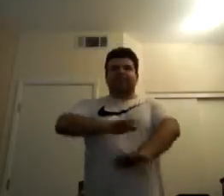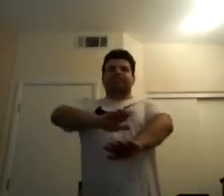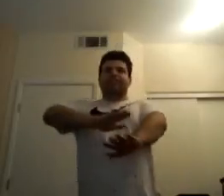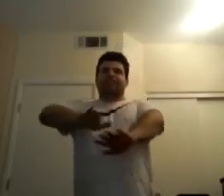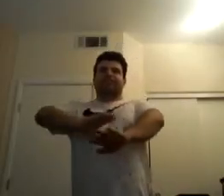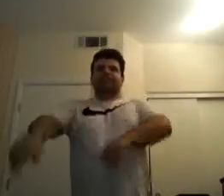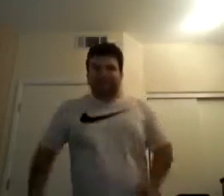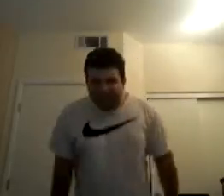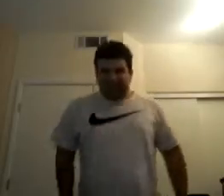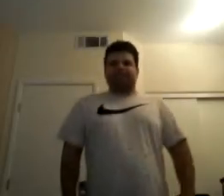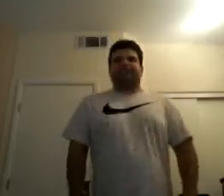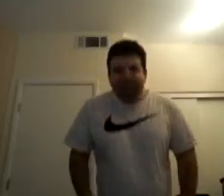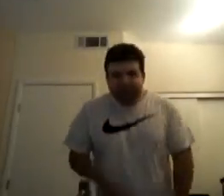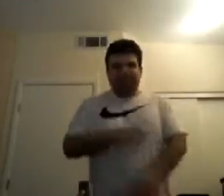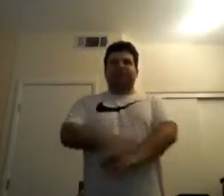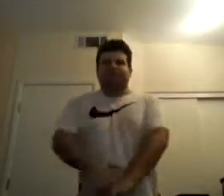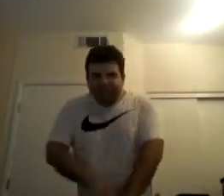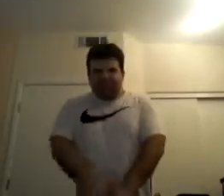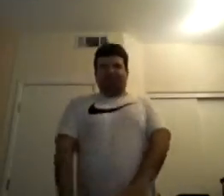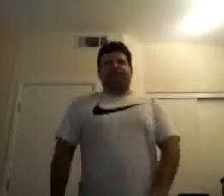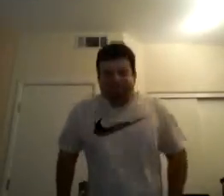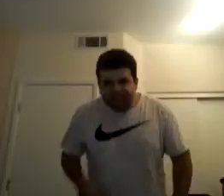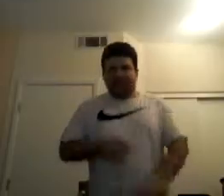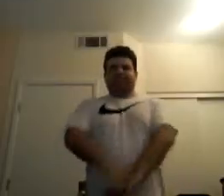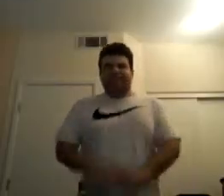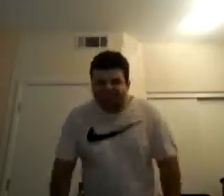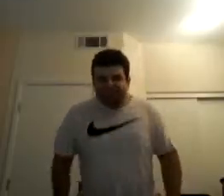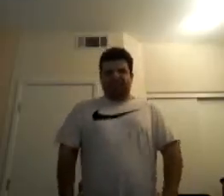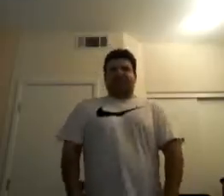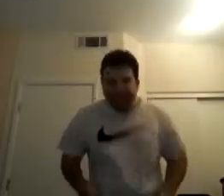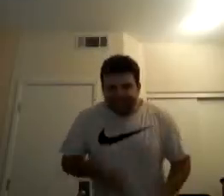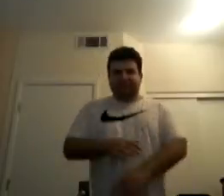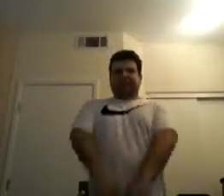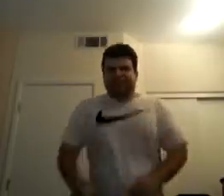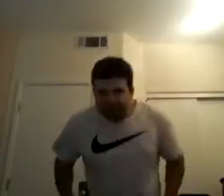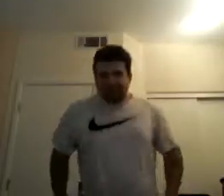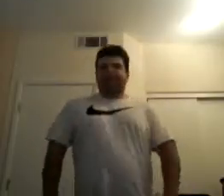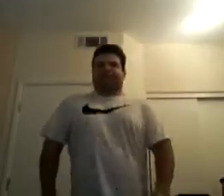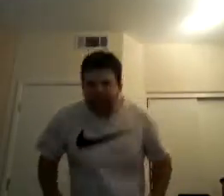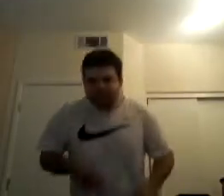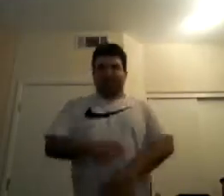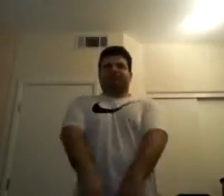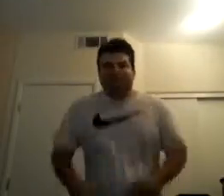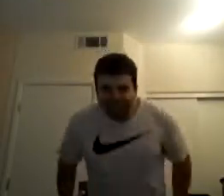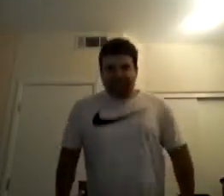ਜਿੱਥੇ ਜਾਣ ਉੱਥੇ ਜਾ ਜਾਣ ਵੱਡੀ ਤੂੰ ਵੱਡੀ ਵੇਖੋ ਮੁਸ਼ਕਲਾਂ ਕਰਨ ਸਾਨ ਕੌਮ ਬੱਪਾ ਸ਼ੇਰਾਂ ਦੀ ਕੌਮ